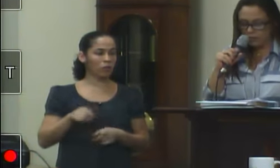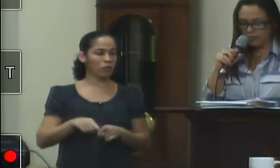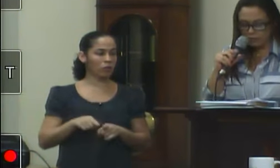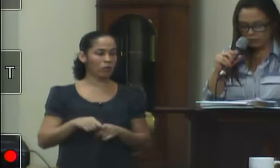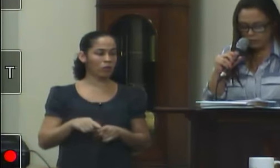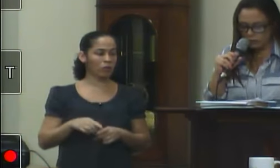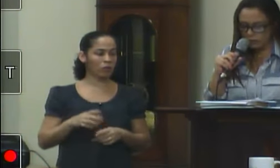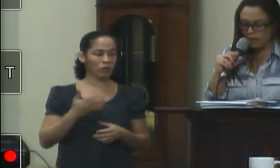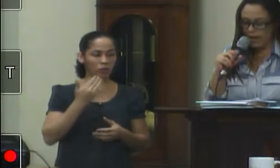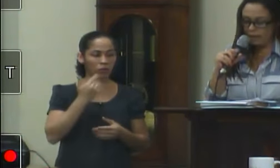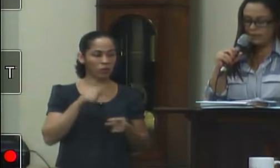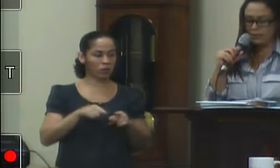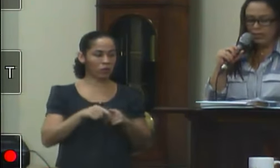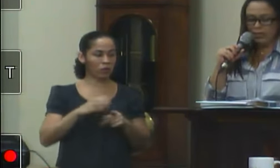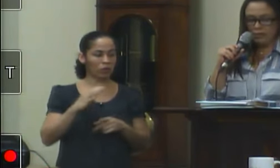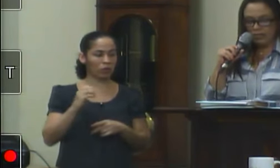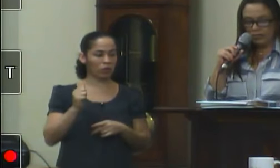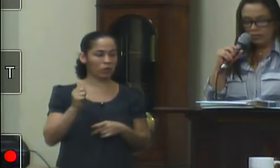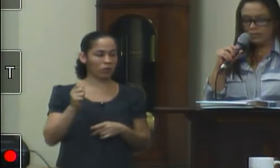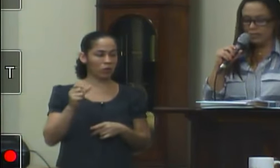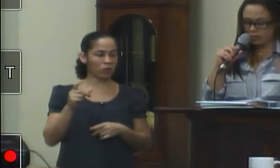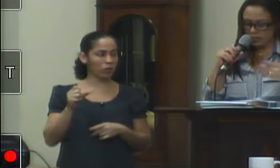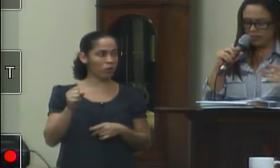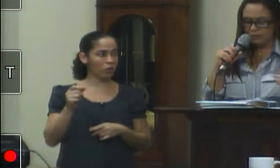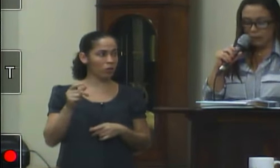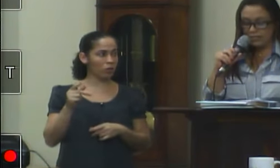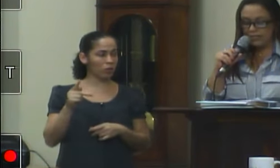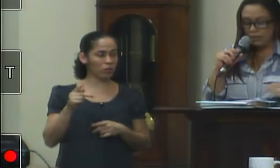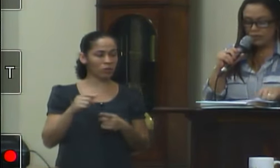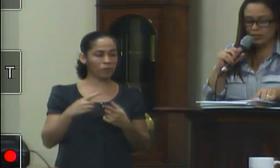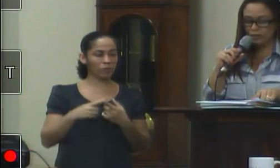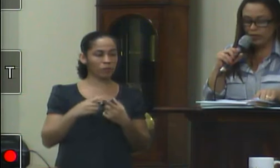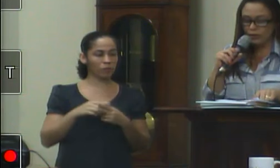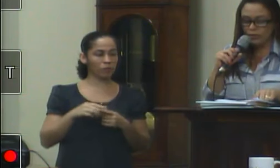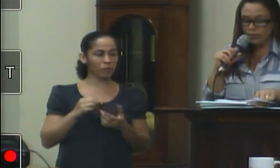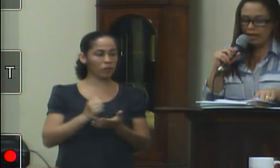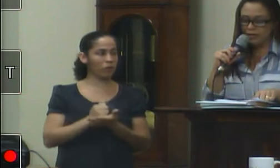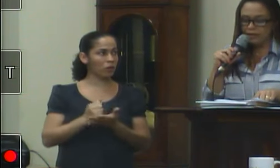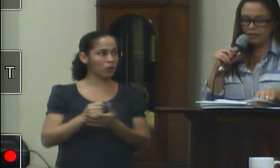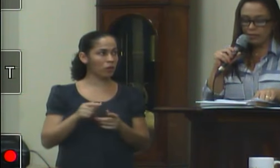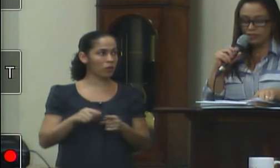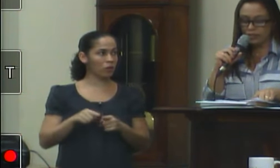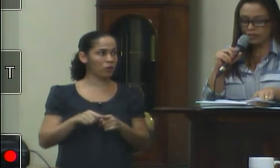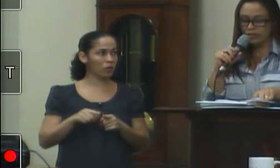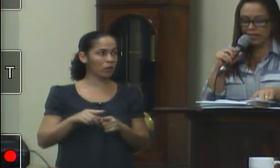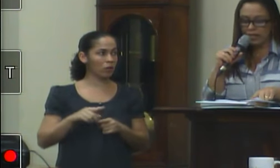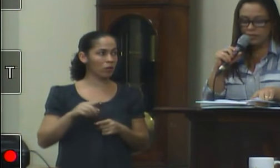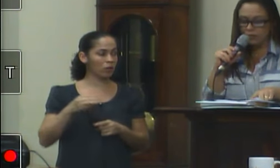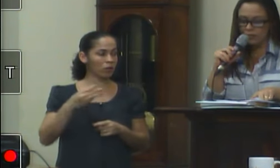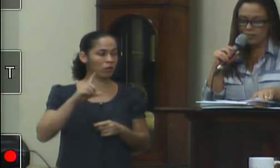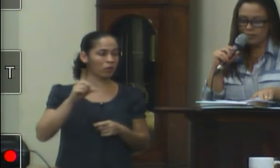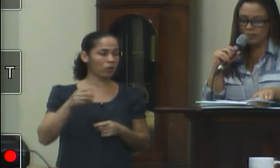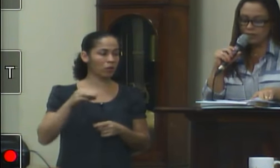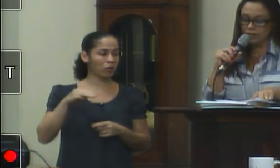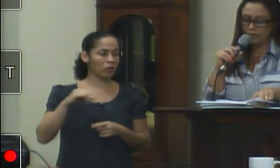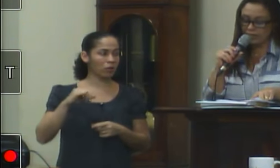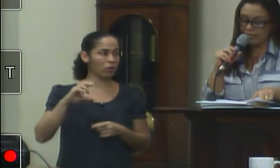gêneros alimentícios do CAPES, medicamentos da assistência farmacêutica, que o valor estimado inicialmente era de